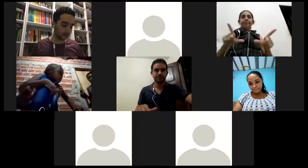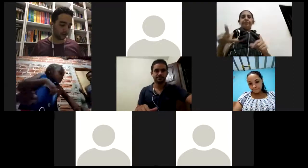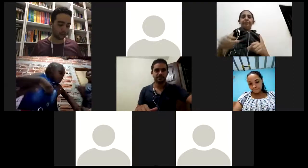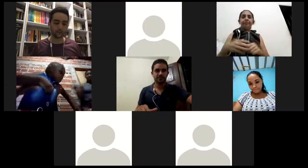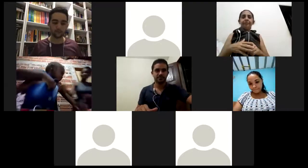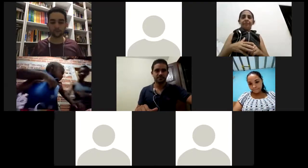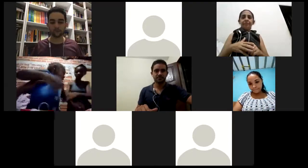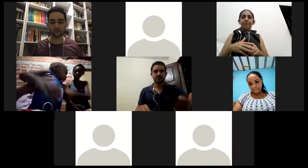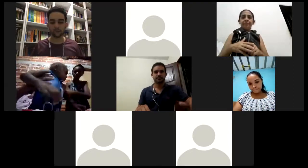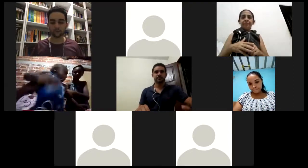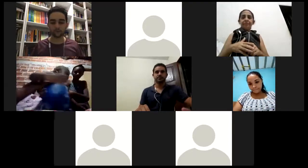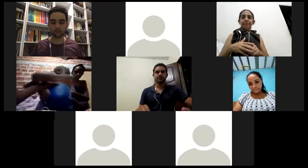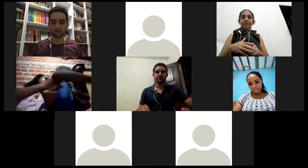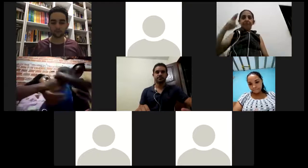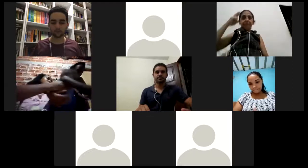Senhor.